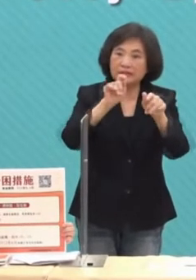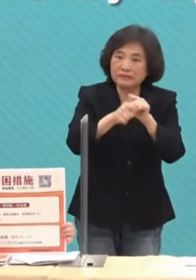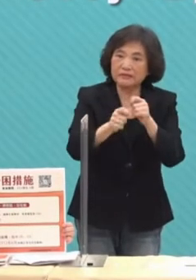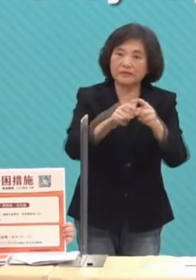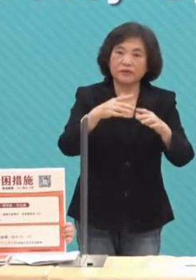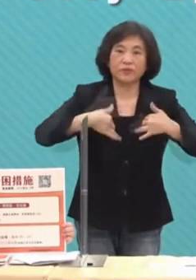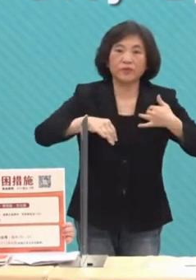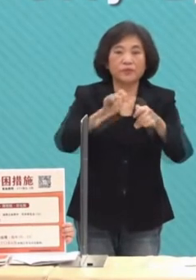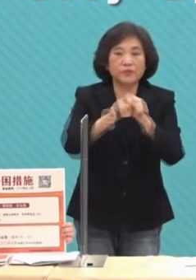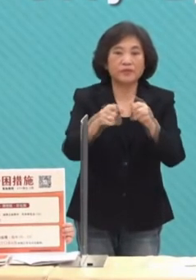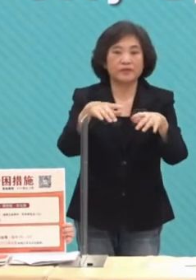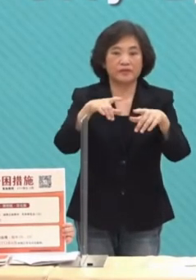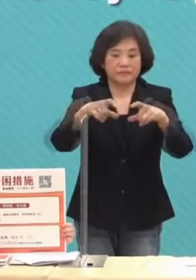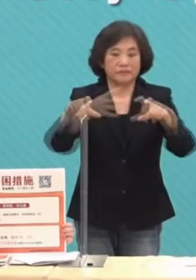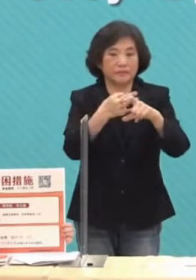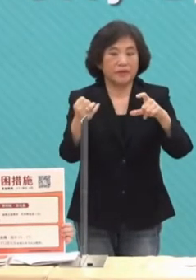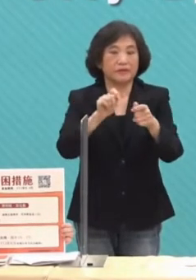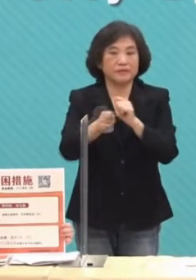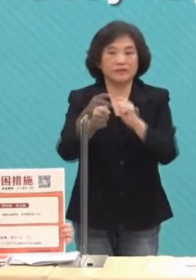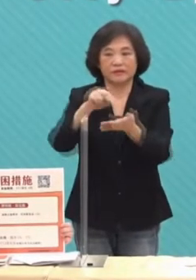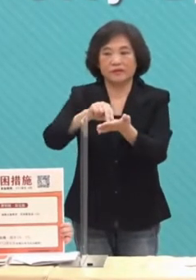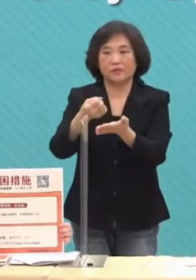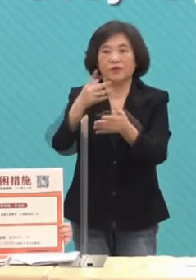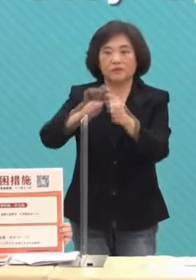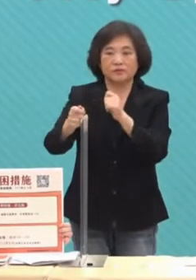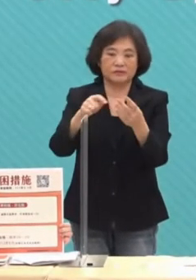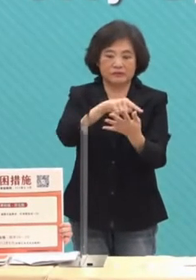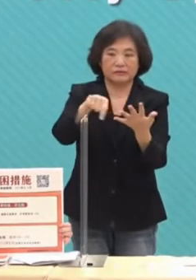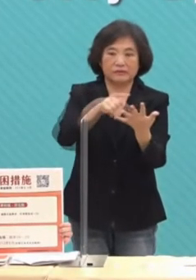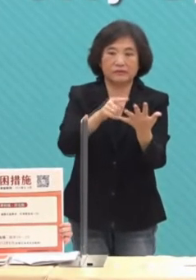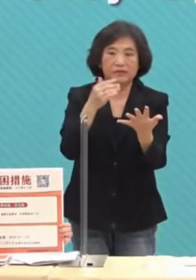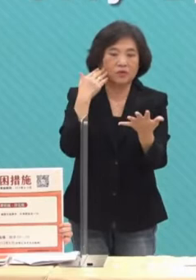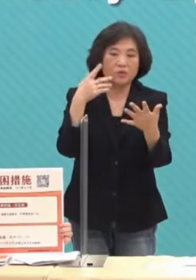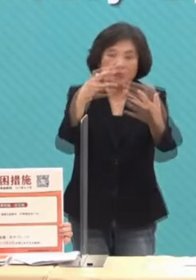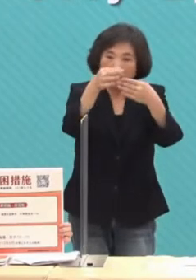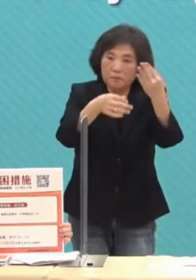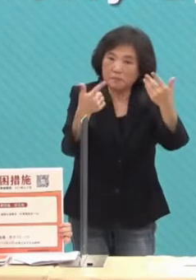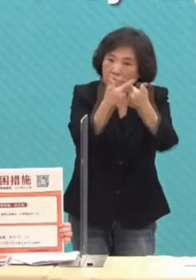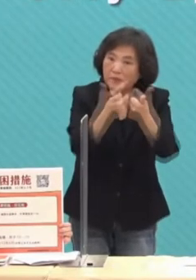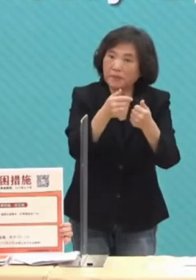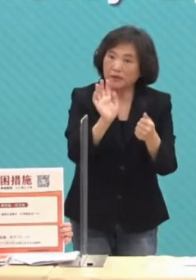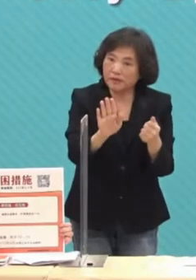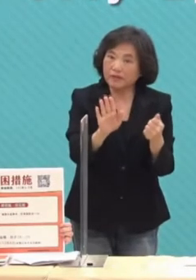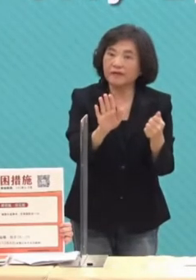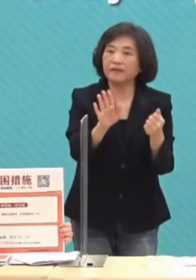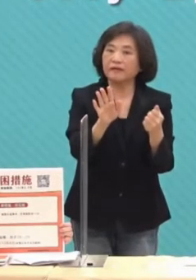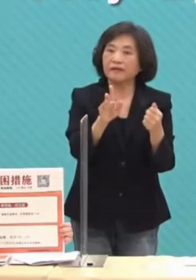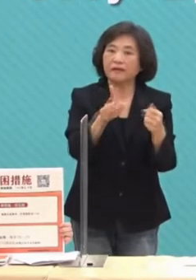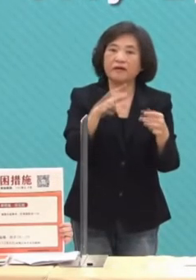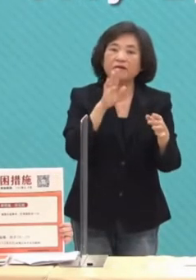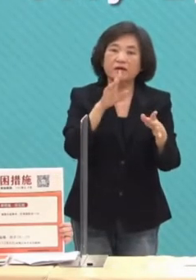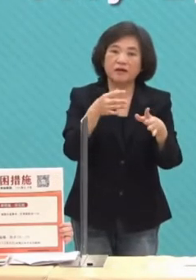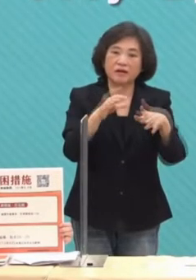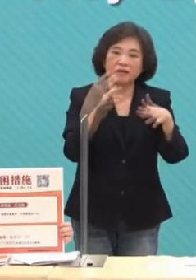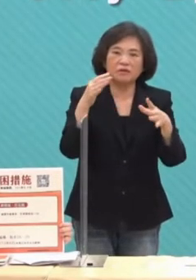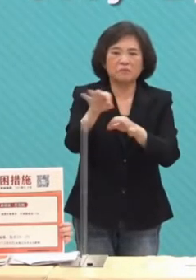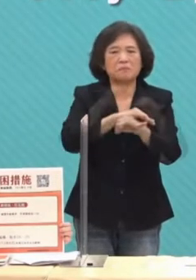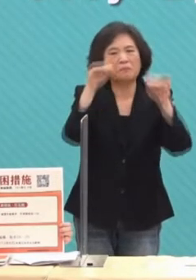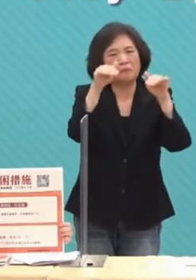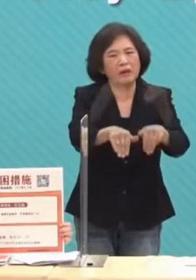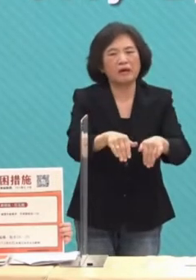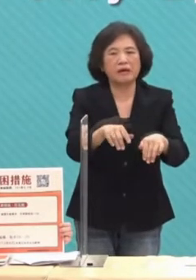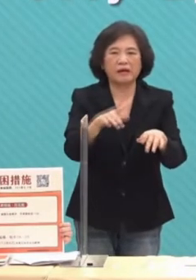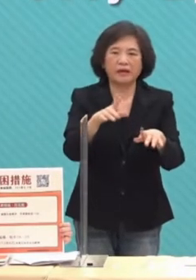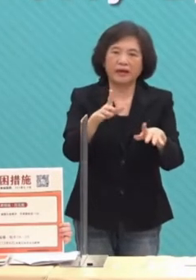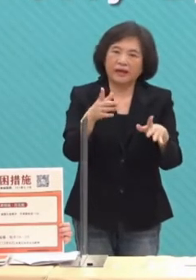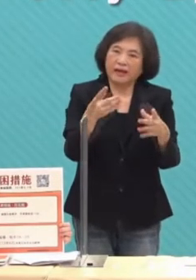税、娱乐税、牌照税和印花税。只要符合下面讲的这些的条件，包括营业额有衰退达一定的